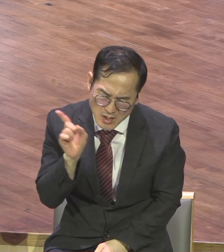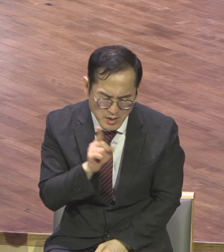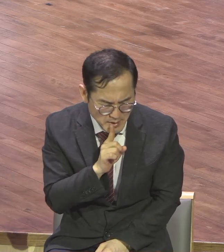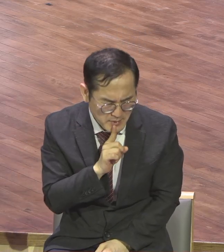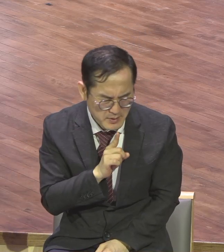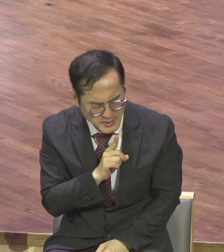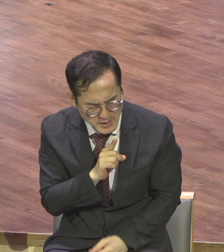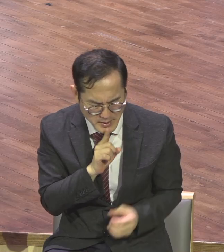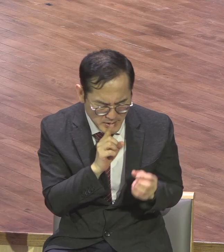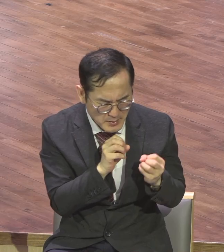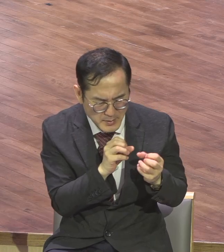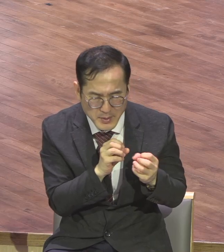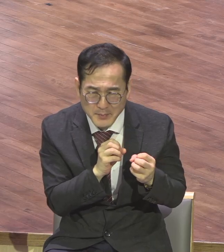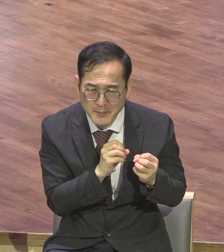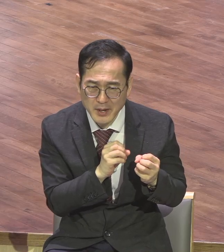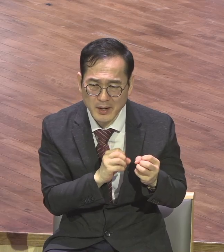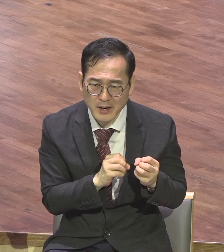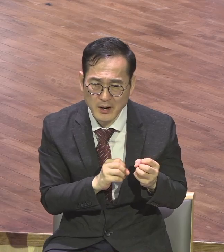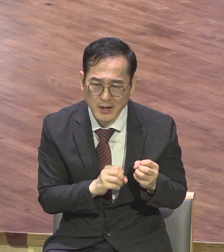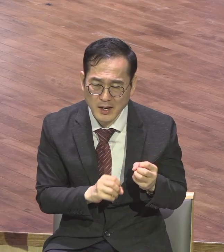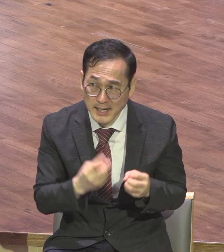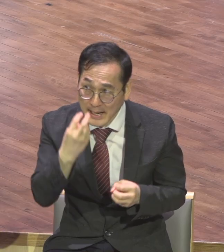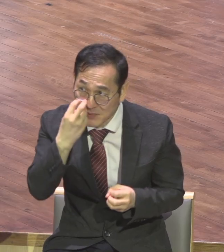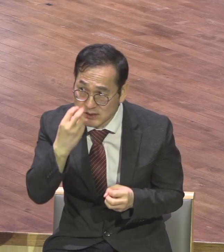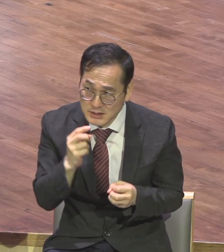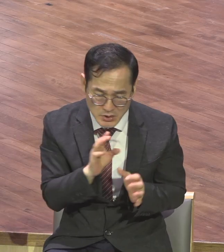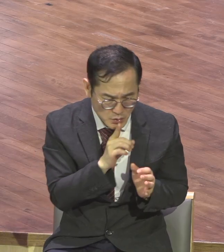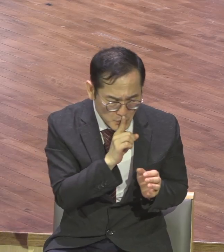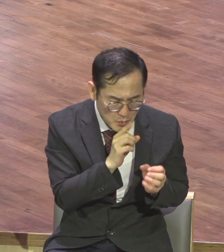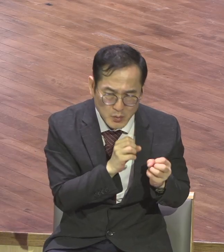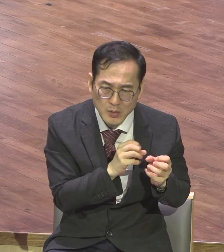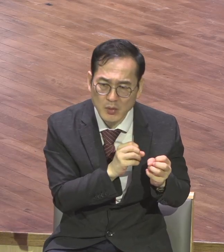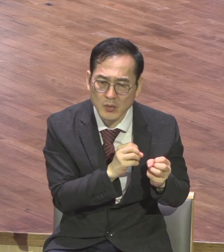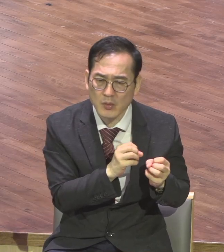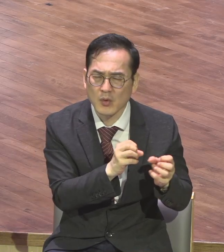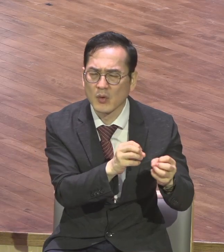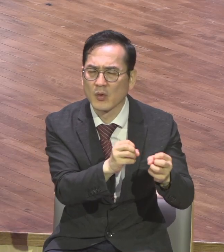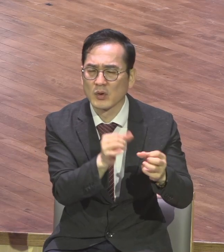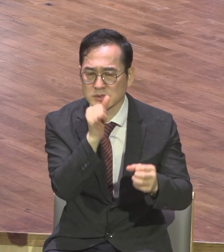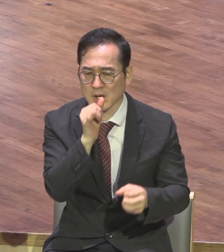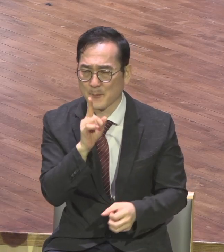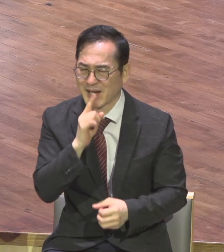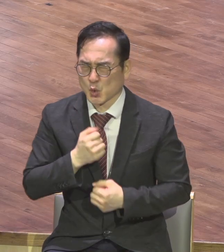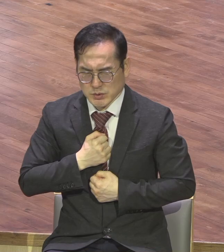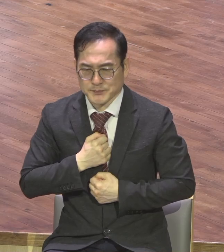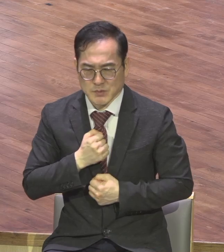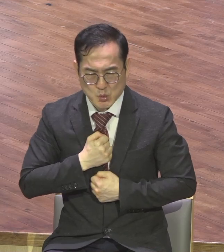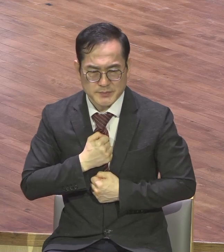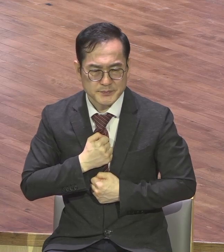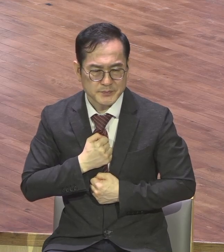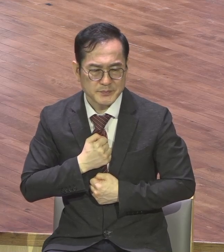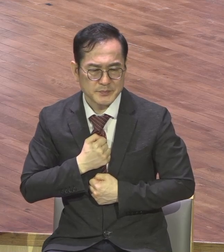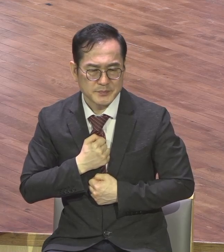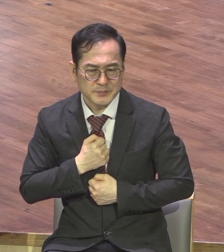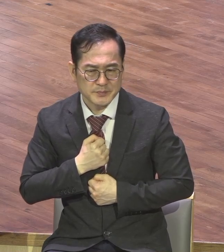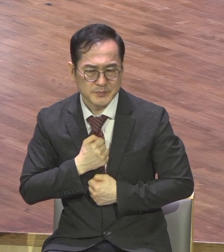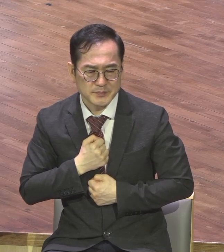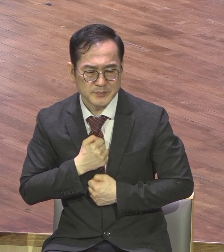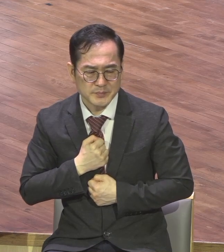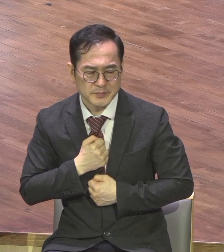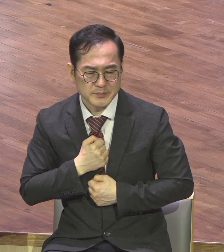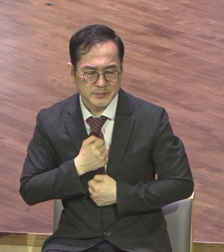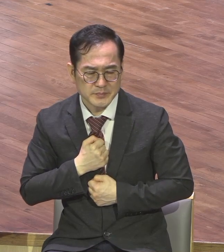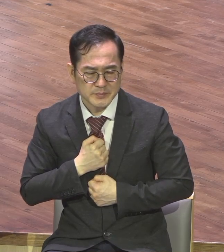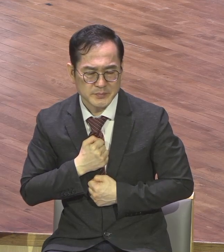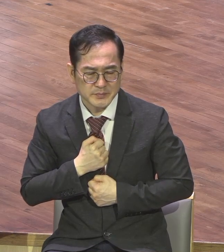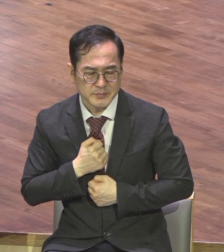위해서 속삭였는데 길들여져 버렸어요. 그래서 말을 전부 다 속삭이듯이, 왜 소리를